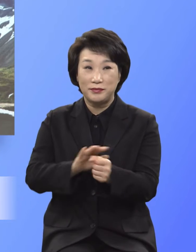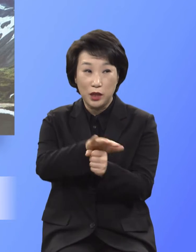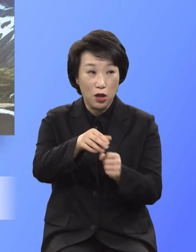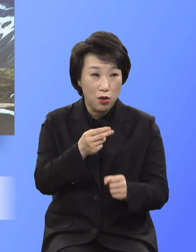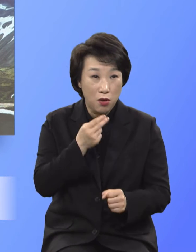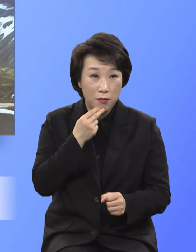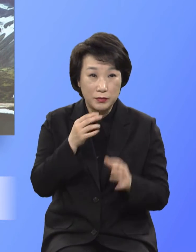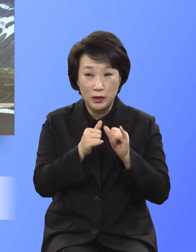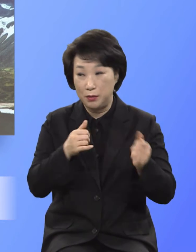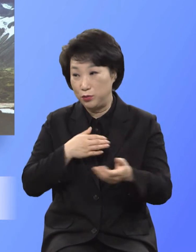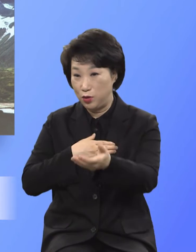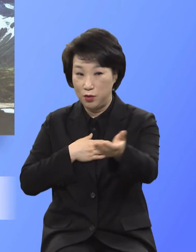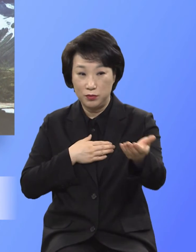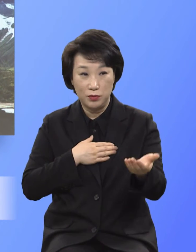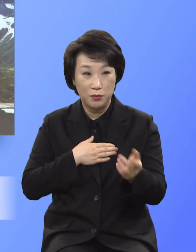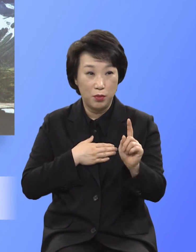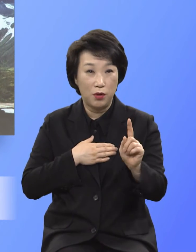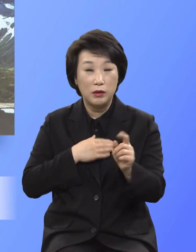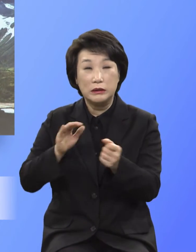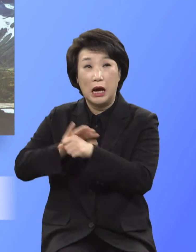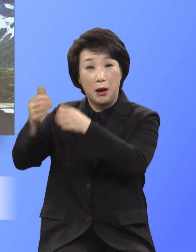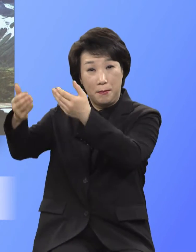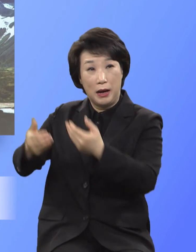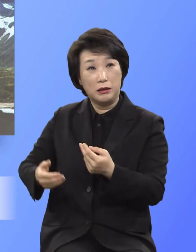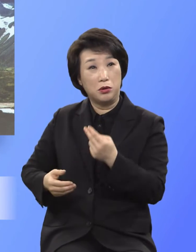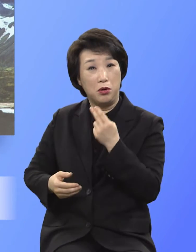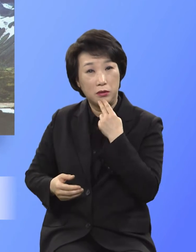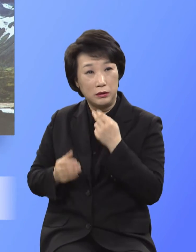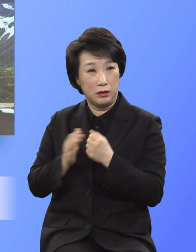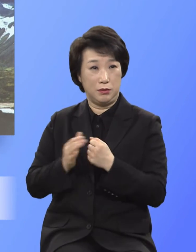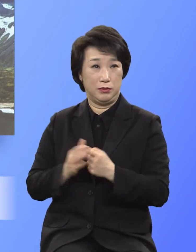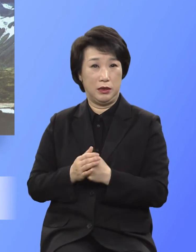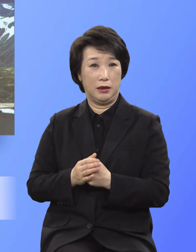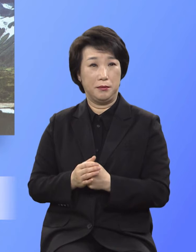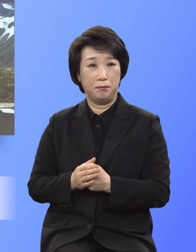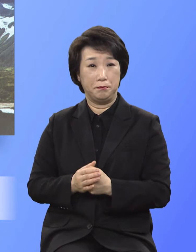사랑하지 않는 사람은 사랑받지 않은 사람이에요.